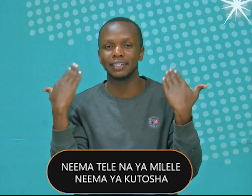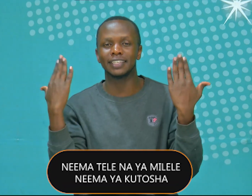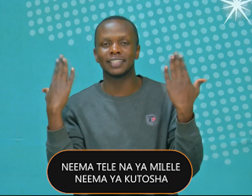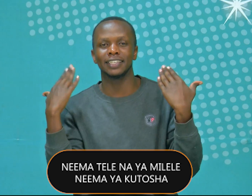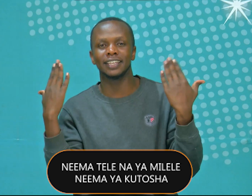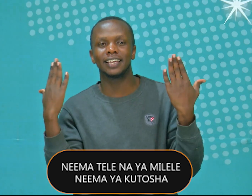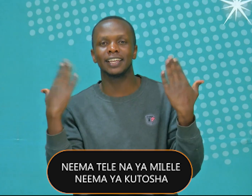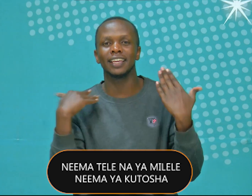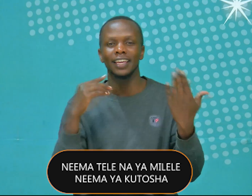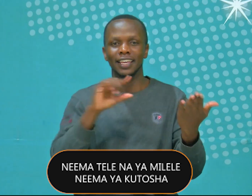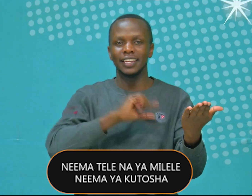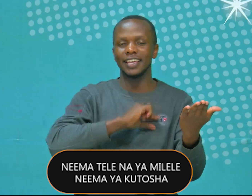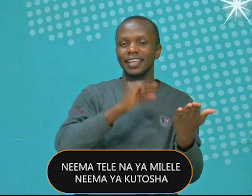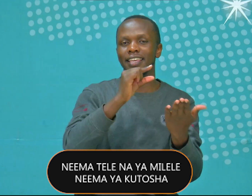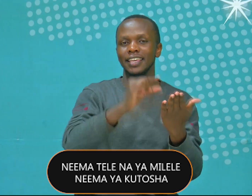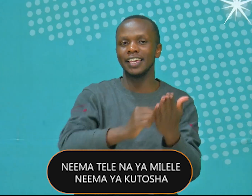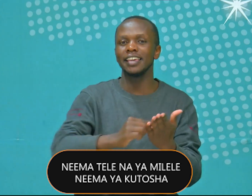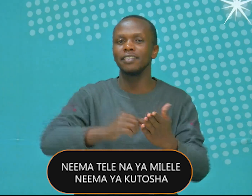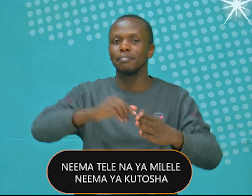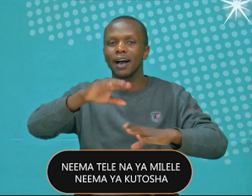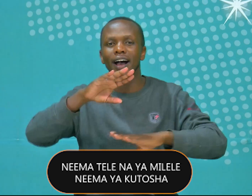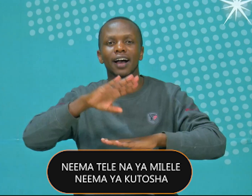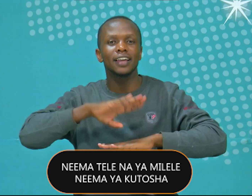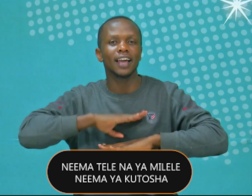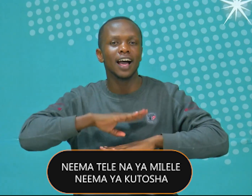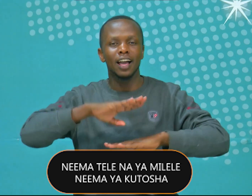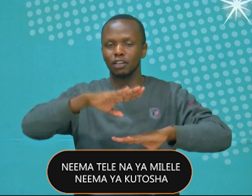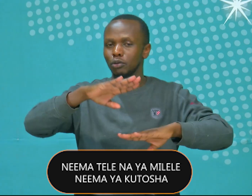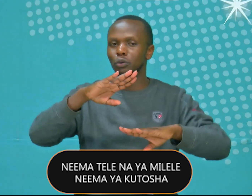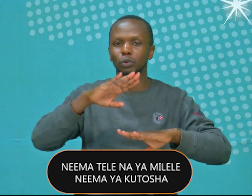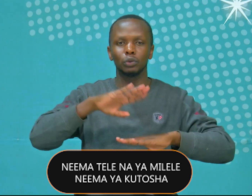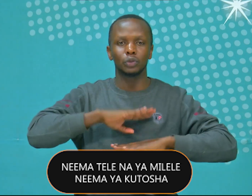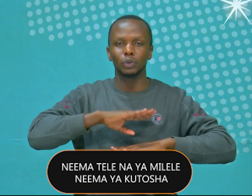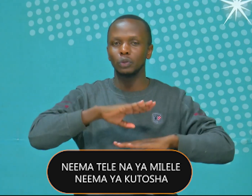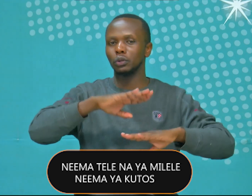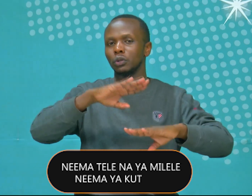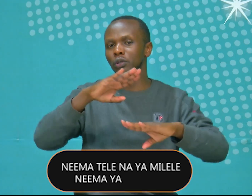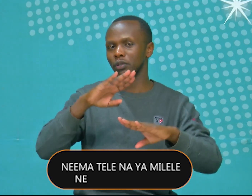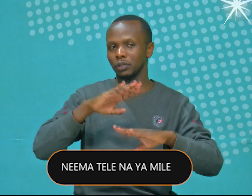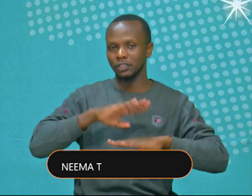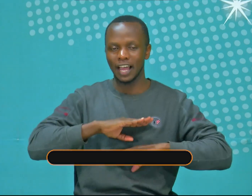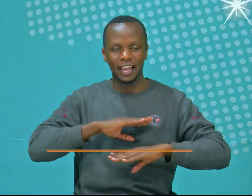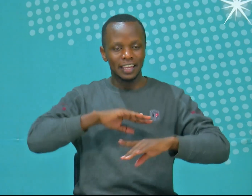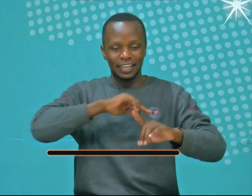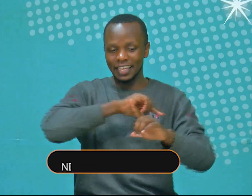ya milele. Neema ya kutosha.